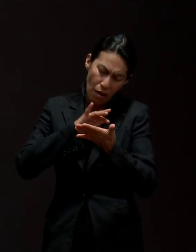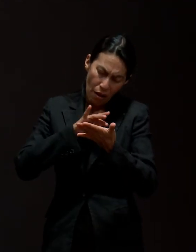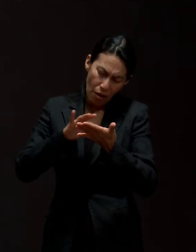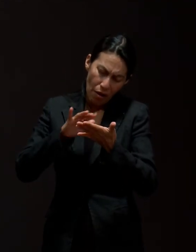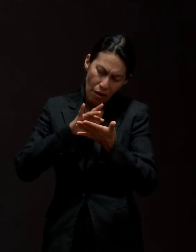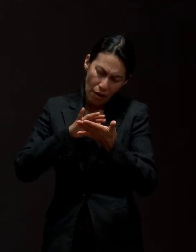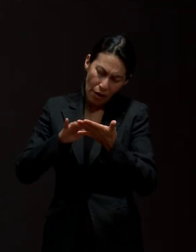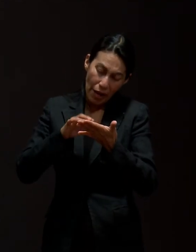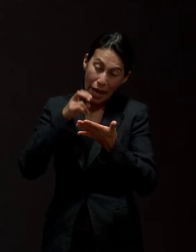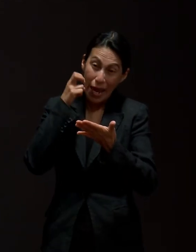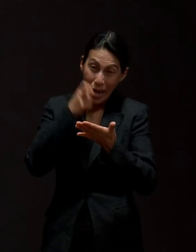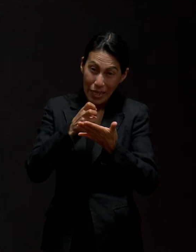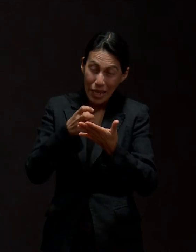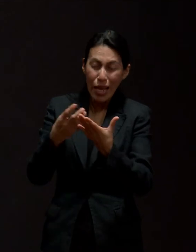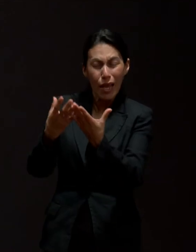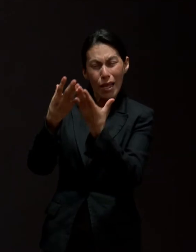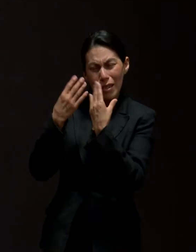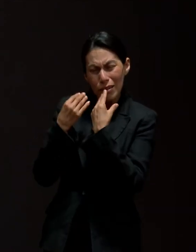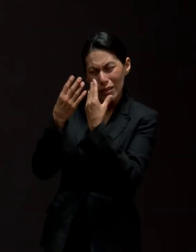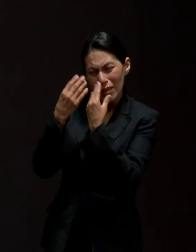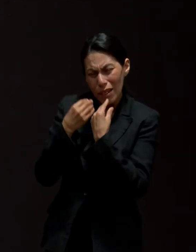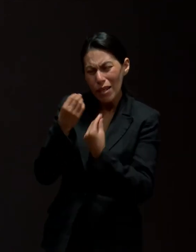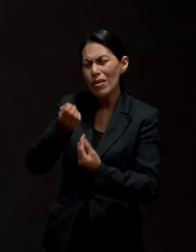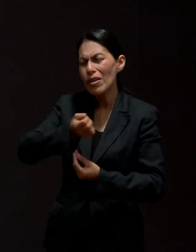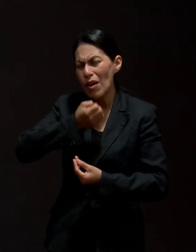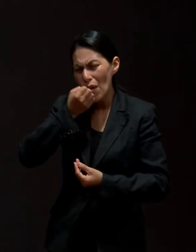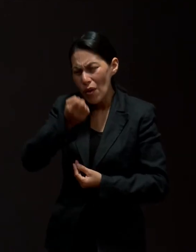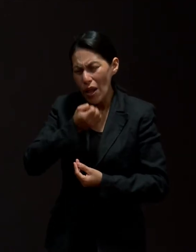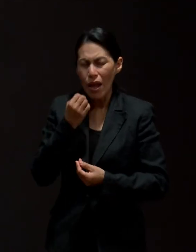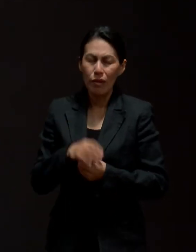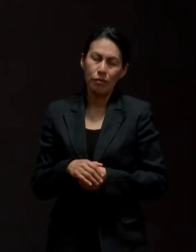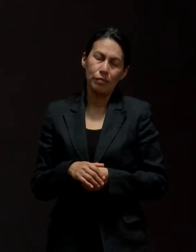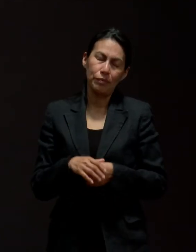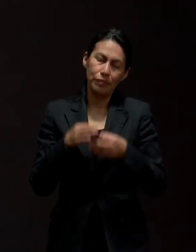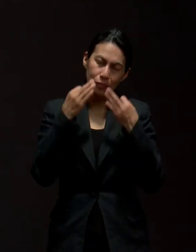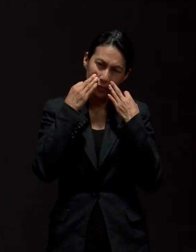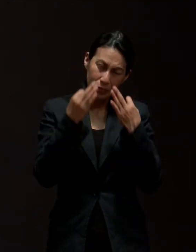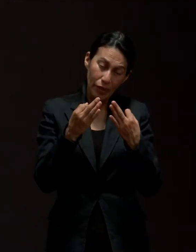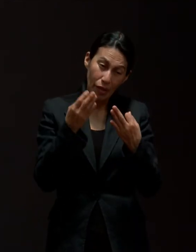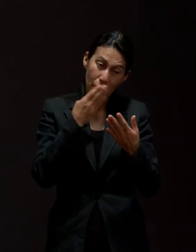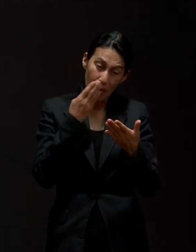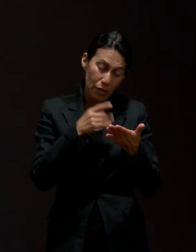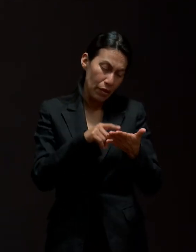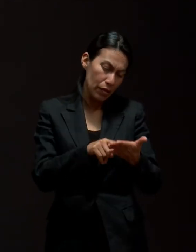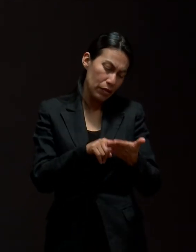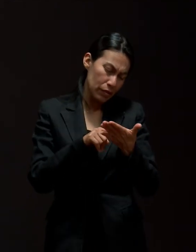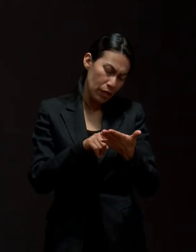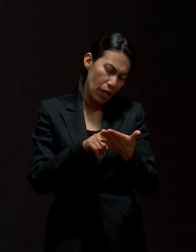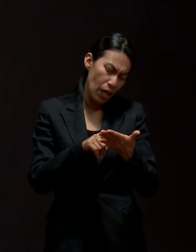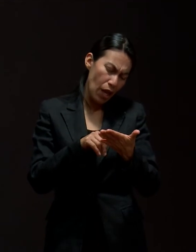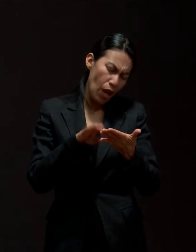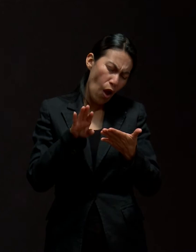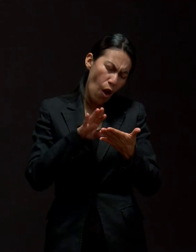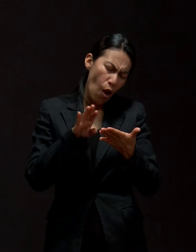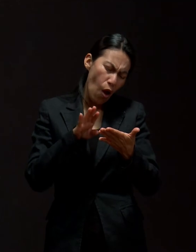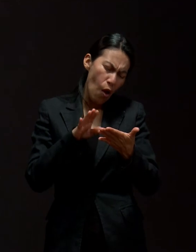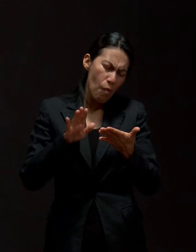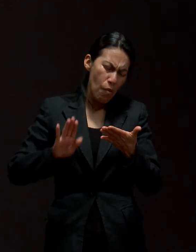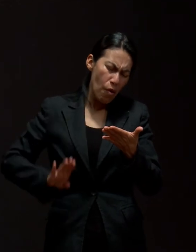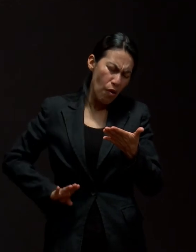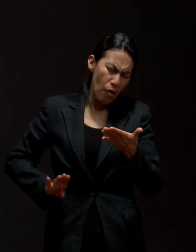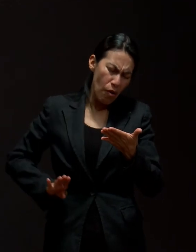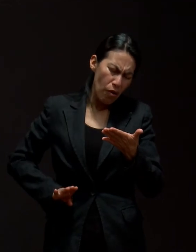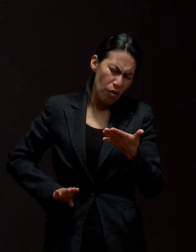su palabra nos guía a saber cómo orar. Absolutamente. Precisamente la palabra de Dios dice que